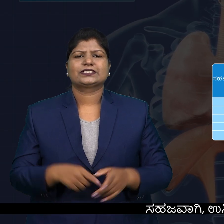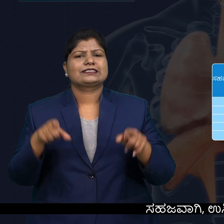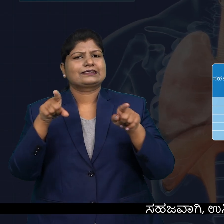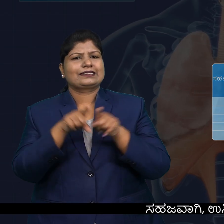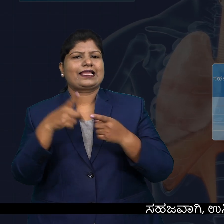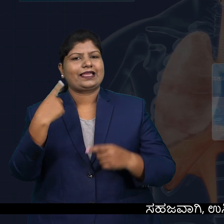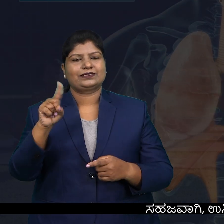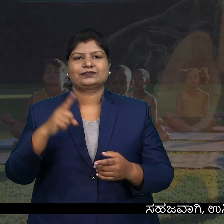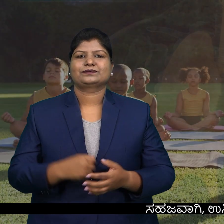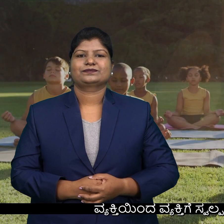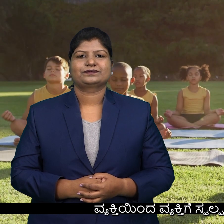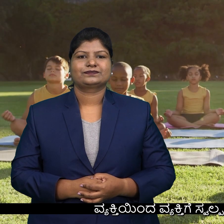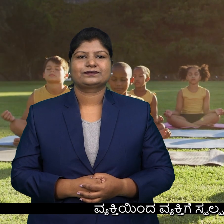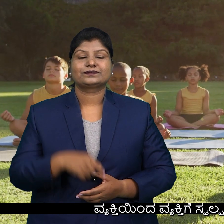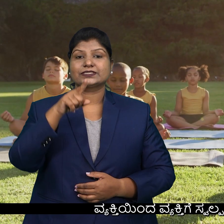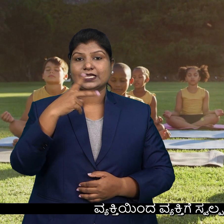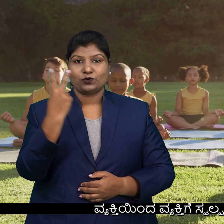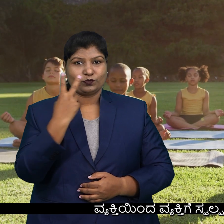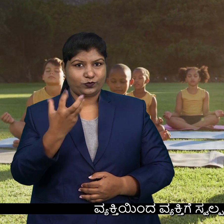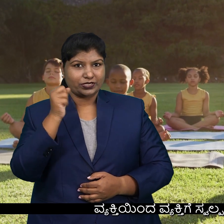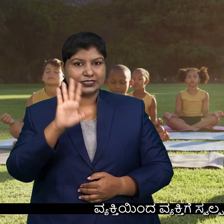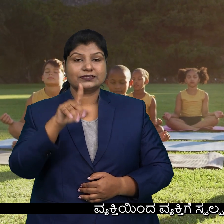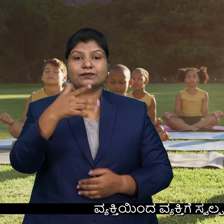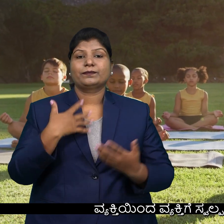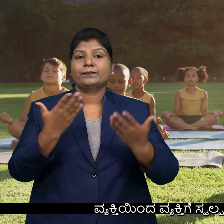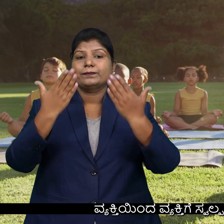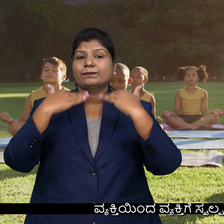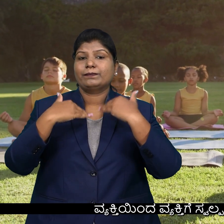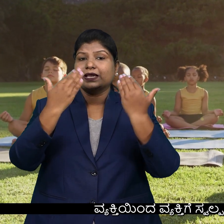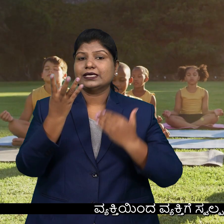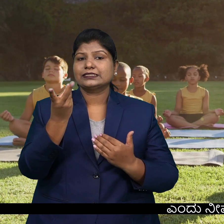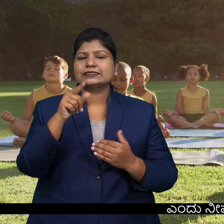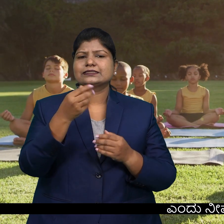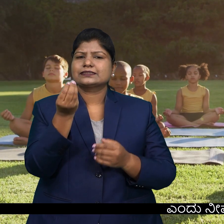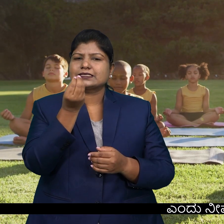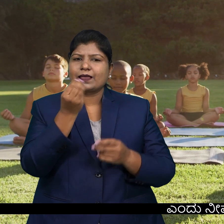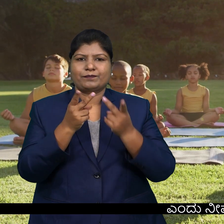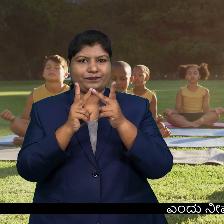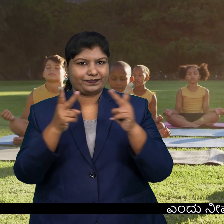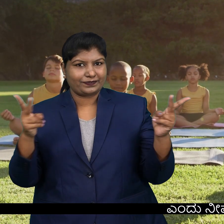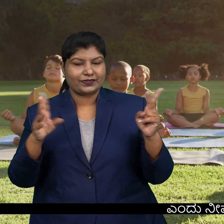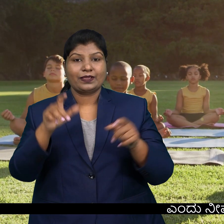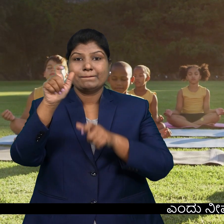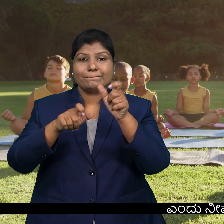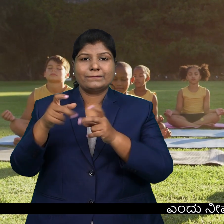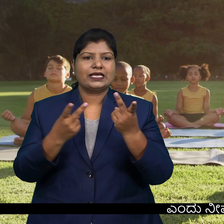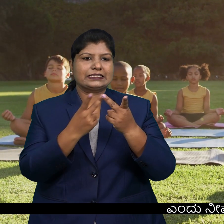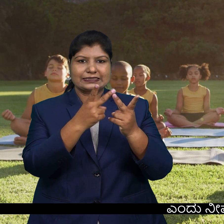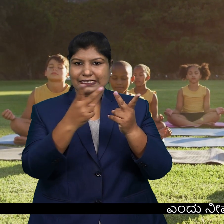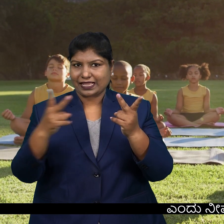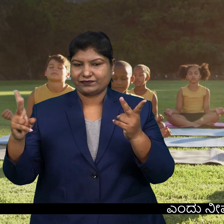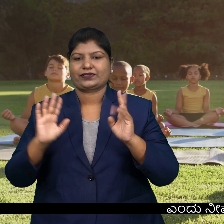ಸಹಜವಾಗಿ ಉಸಿರಾಟದ ಪ್ರಮಾಣವು ವ್ಯಕ್ತಿಯಿಂದ ವ್ಯಕ್ತಿಗೆ ಸ್ವಲ್ಪ ವ್ಯತ್ಯಾಸಗಳನ್ನು ತೋರಿಸುತ್ತದೆ ಎಂದು ನೀವು ಕಾಣಬಹುದು.